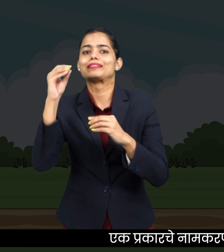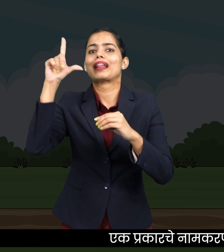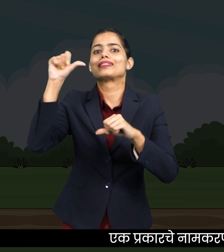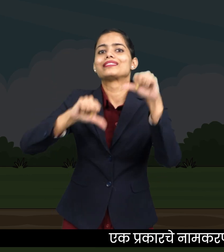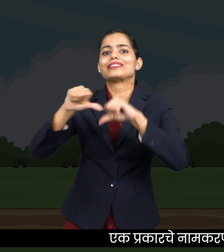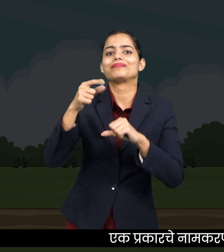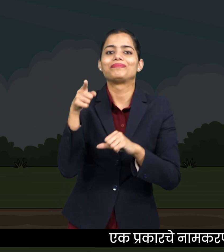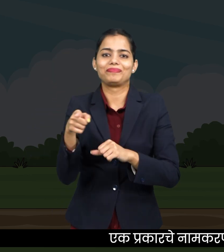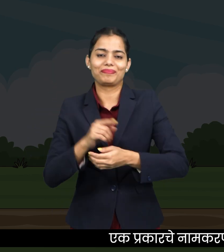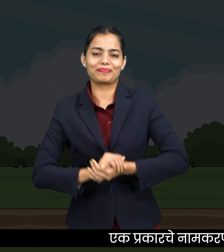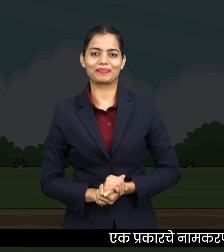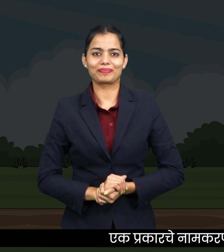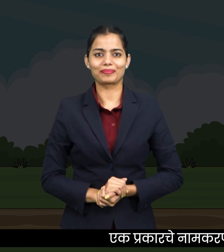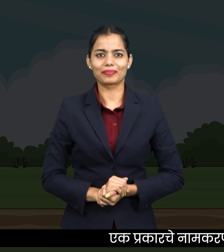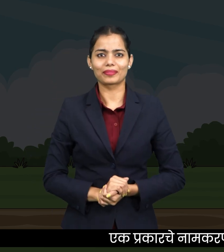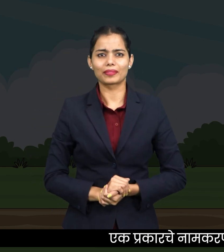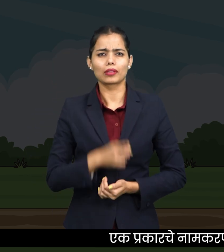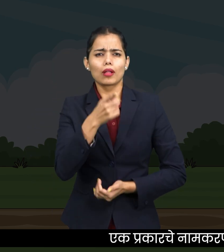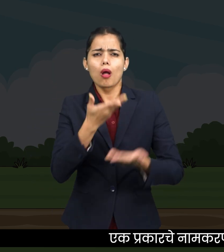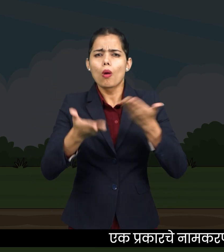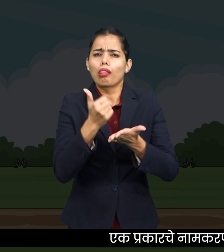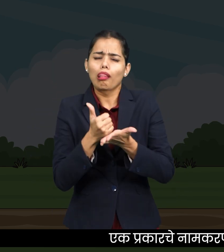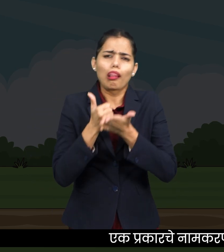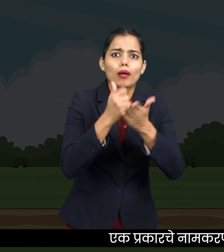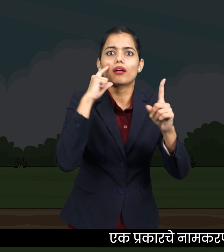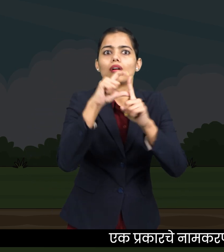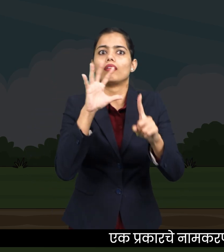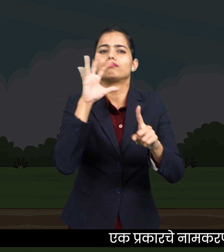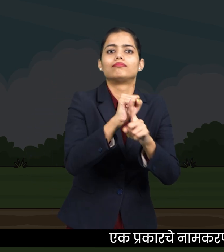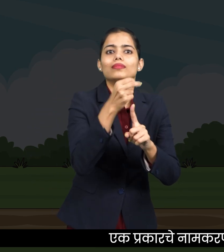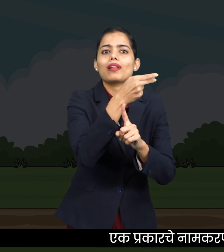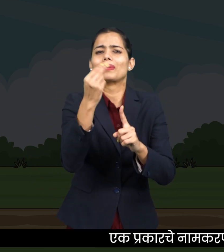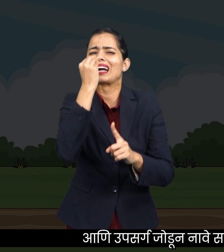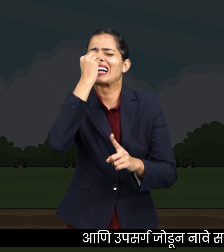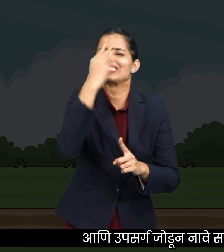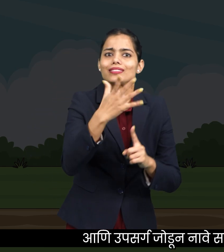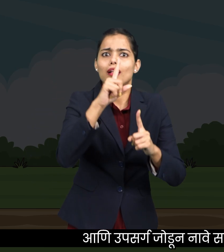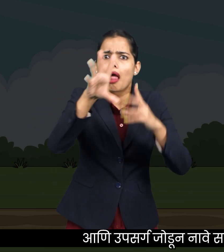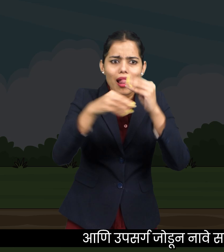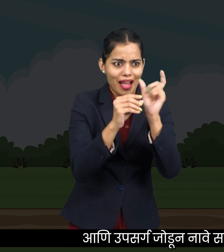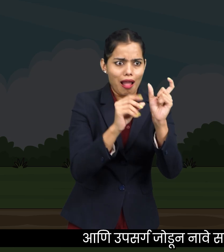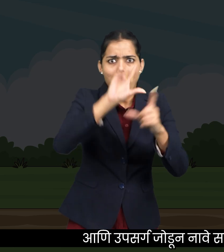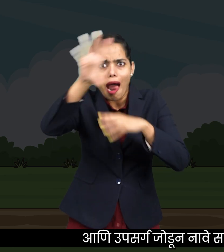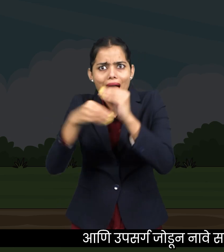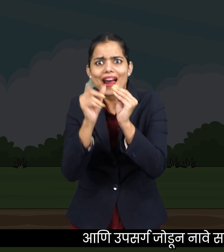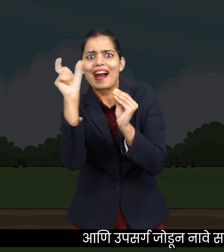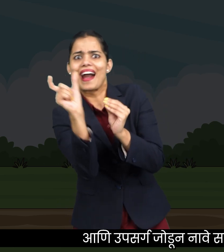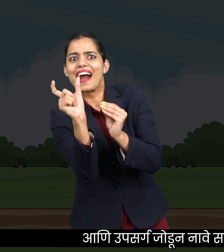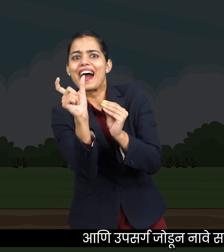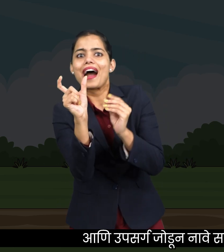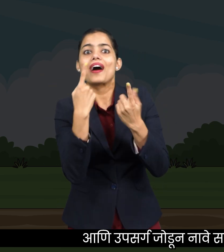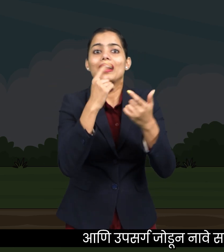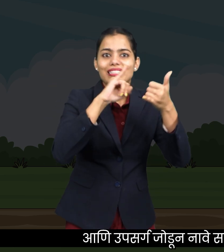एक प्रकारचे नामकरण तयार केले, जे काही प्रत्यय आणि उपसर्ग जोडून